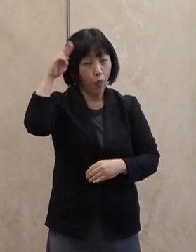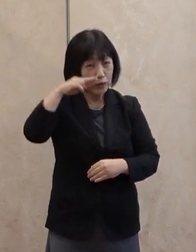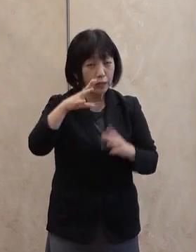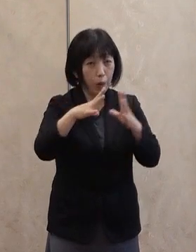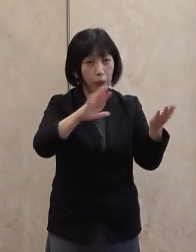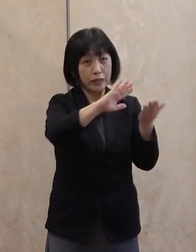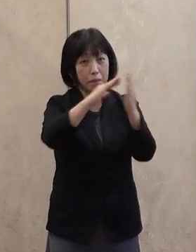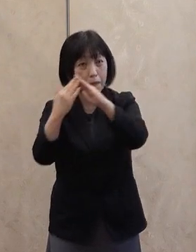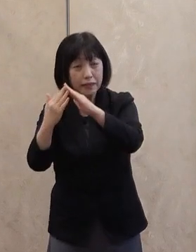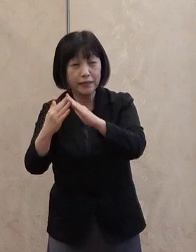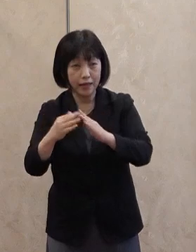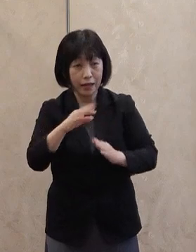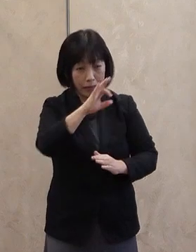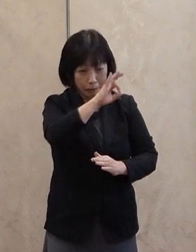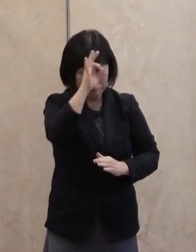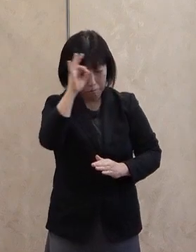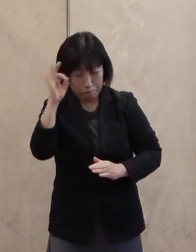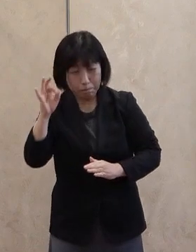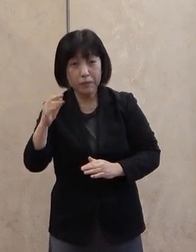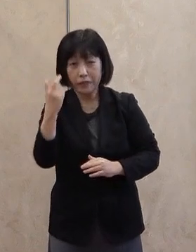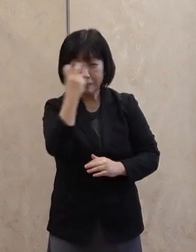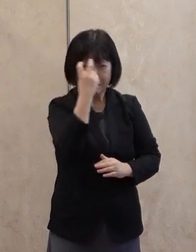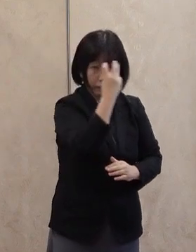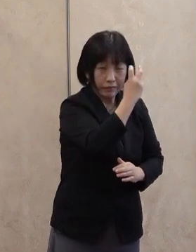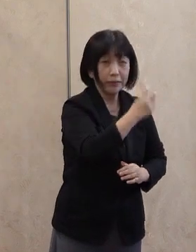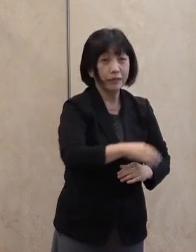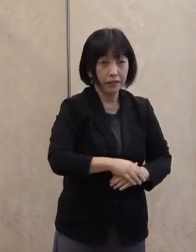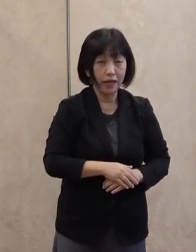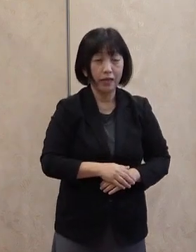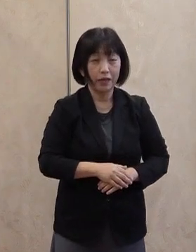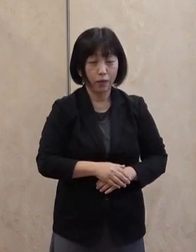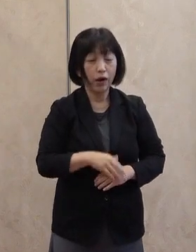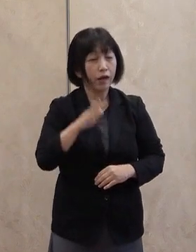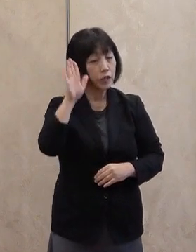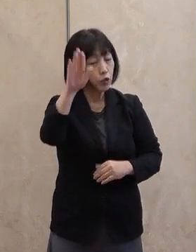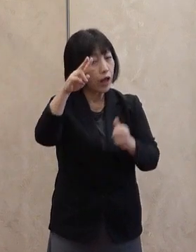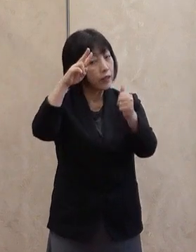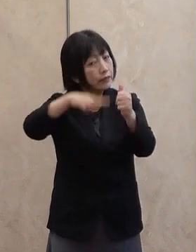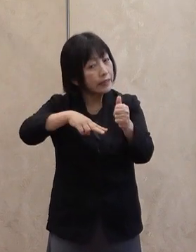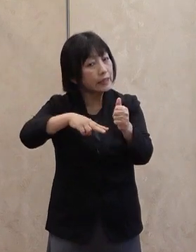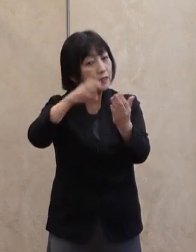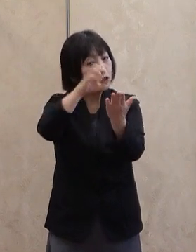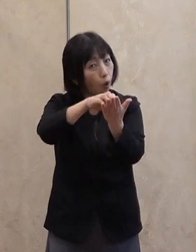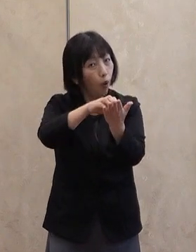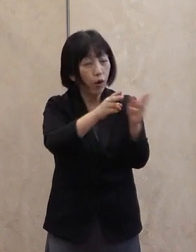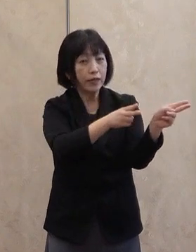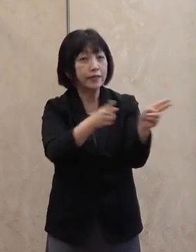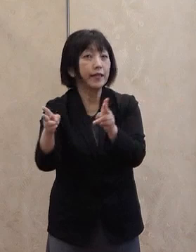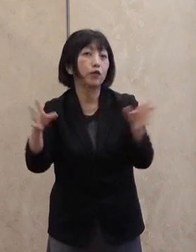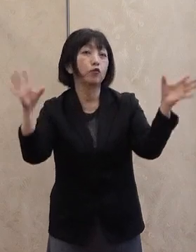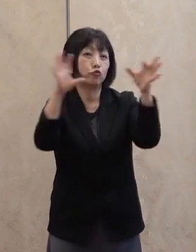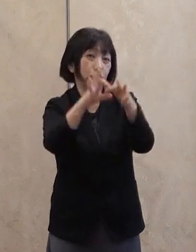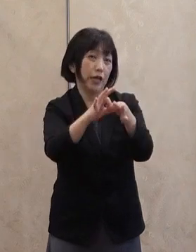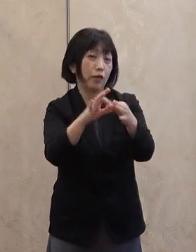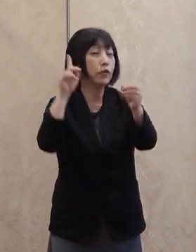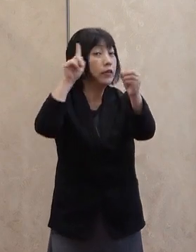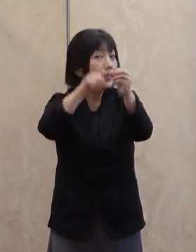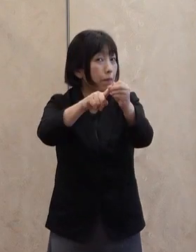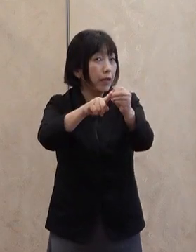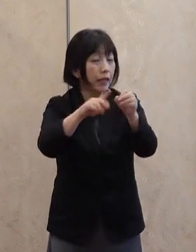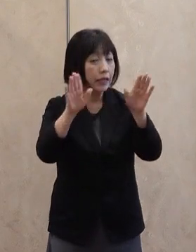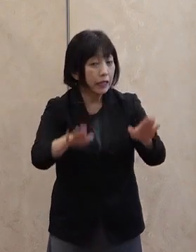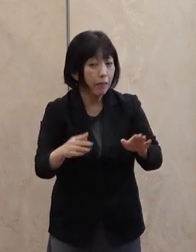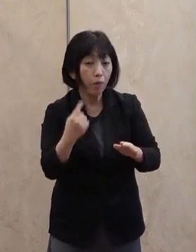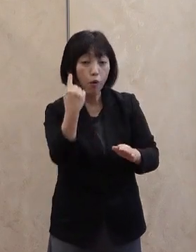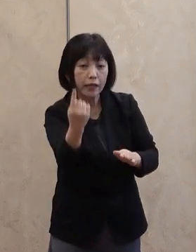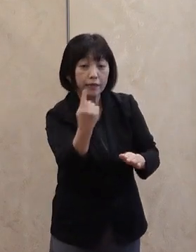回って、これは将来の認証制度に当然つなげていくという意味で、今も認証かどうかのチェックも含めて今見回って飲食